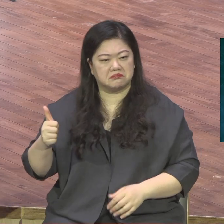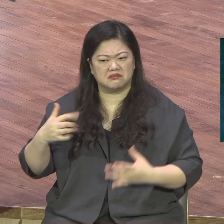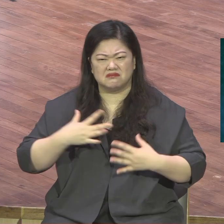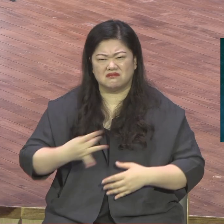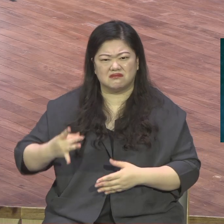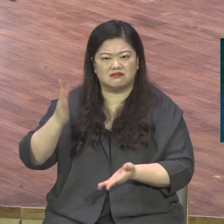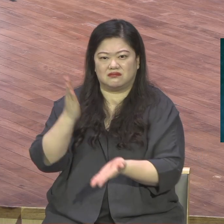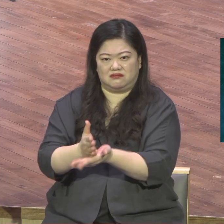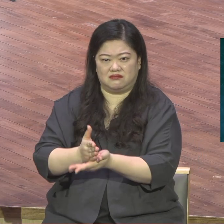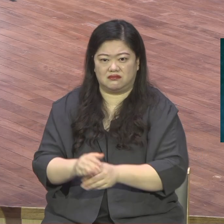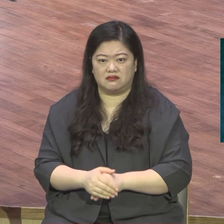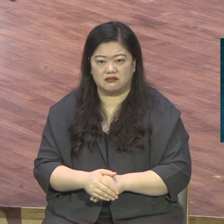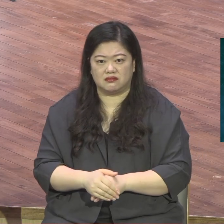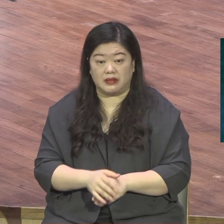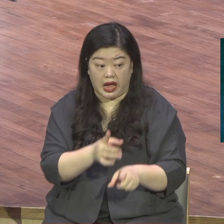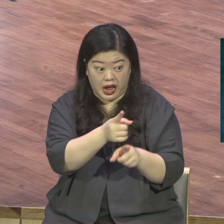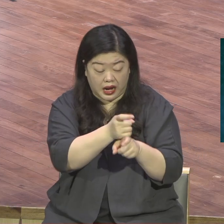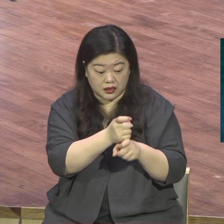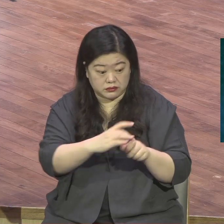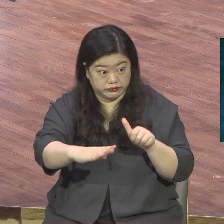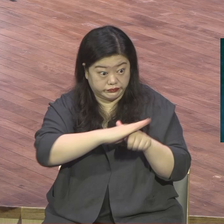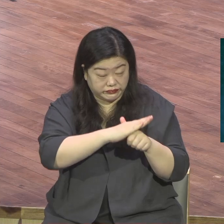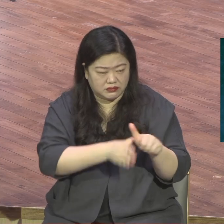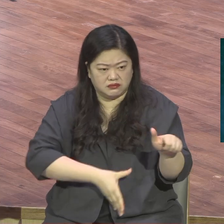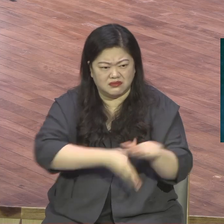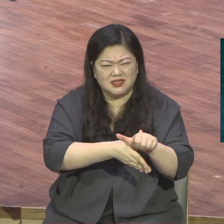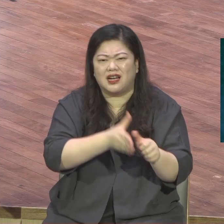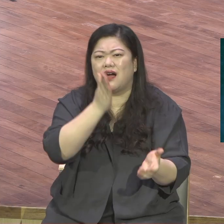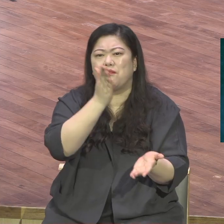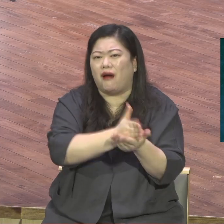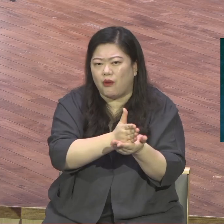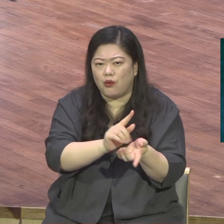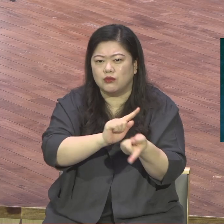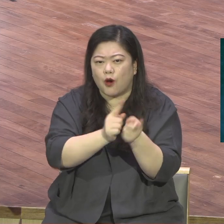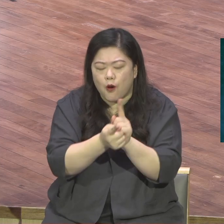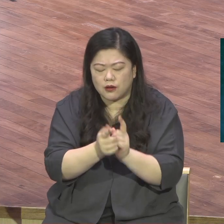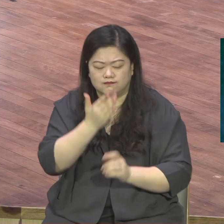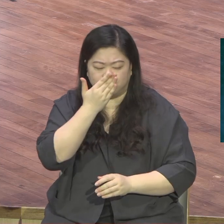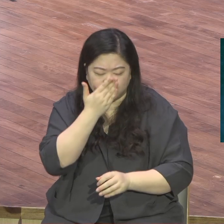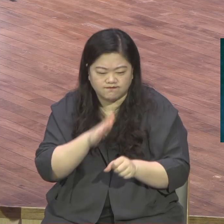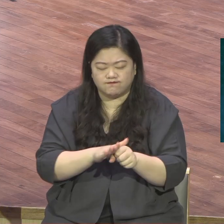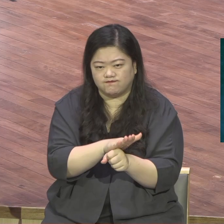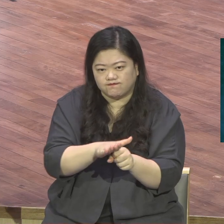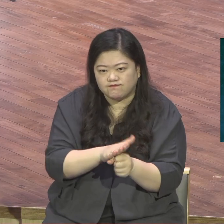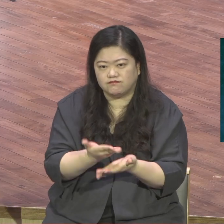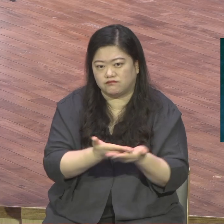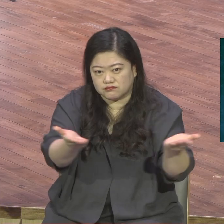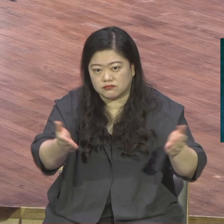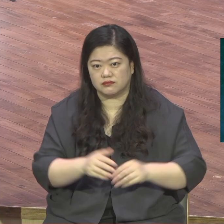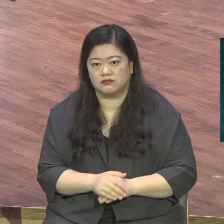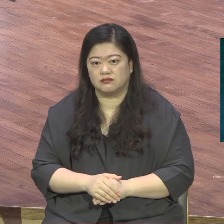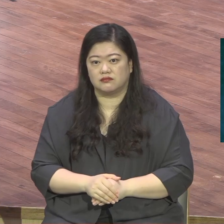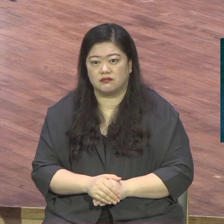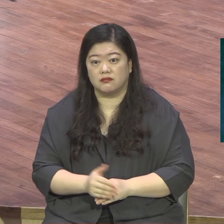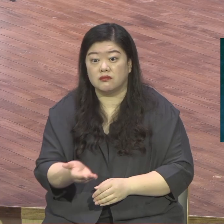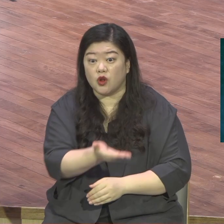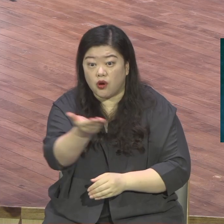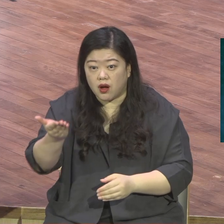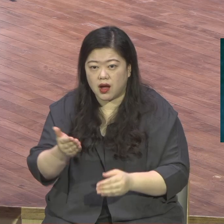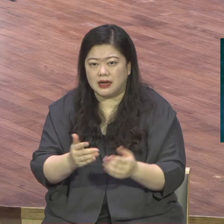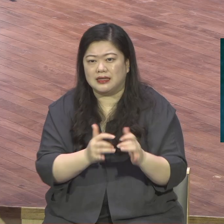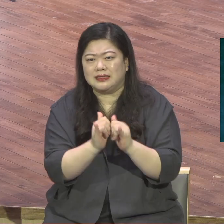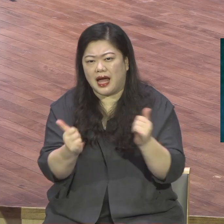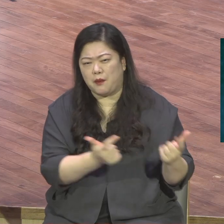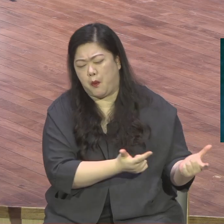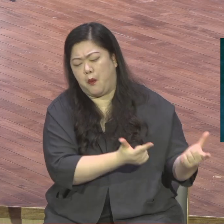아무에게도 악을 악으로 갚지 말고 모든 사람 앞에서 선한 일을 도모하라. 할 수 있거든 너희로서는 모든